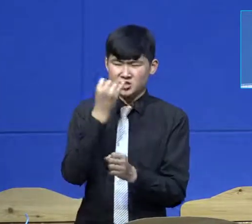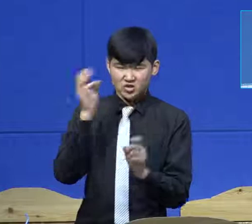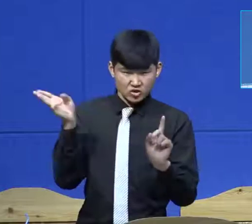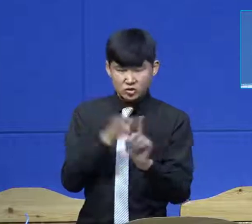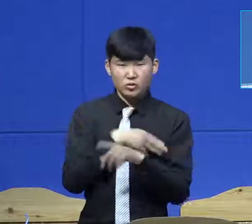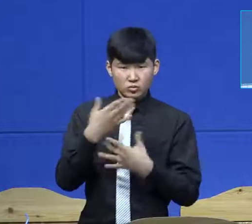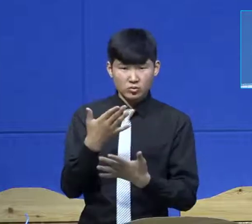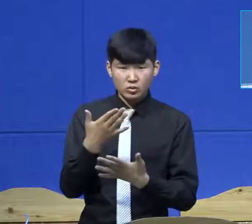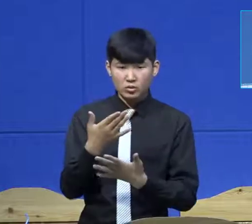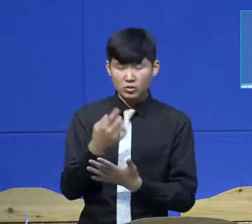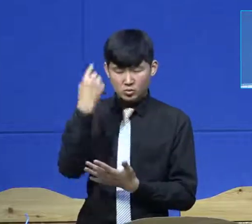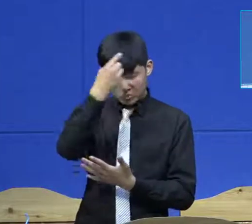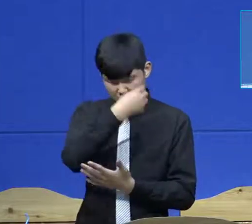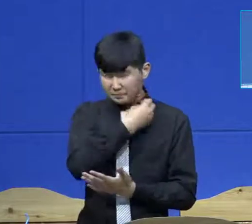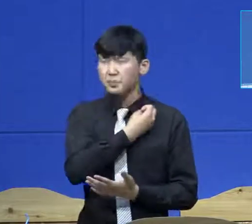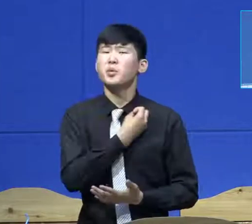нүрэлэн нулимж